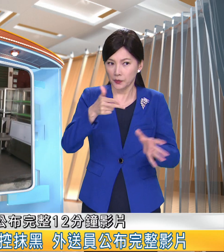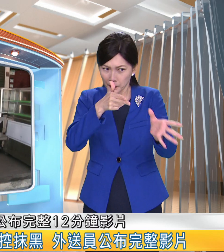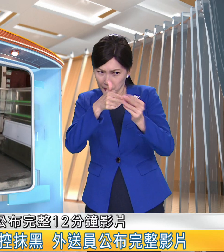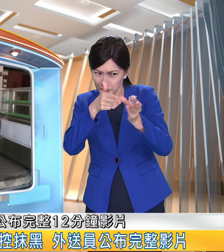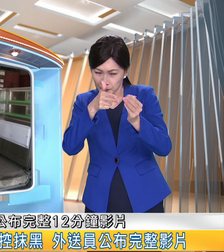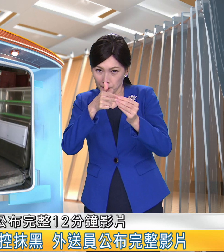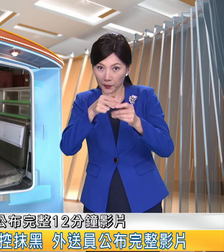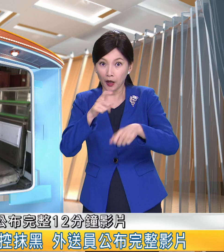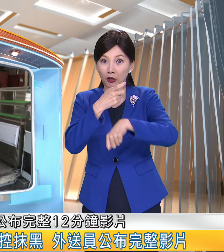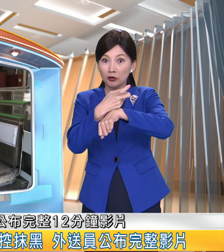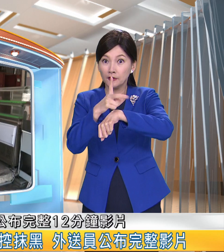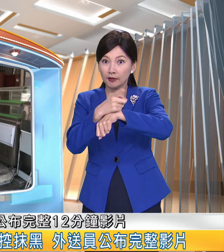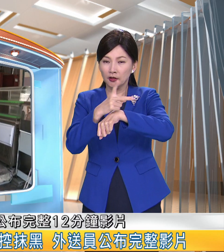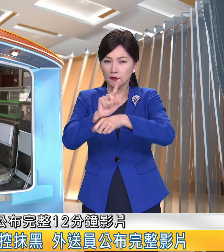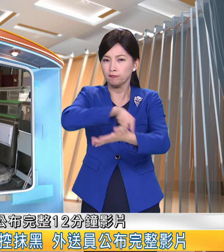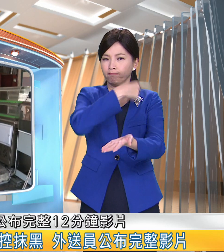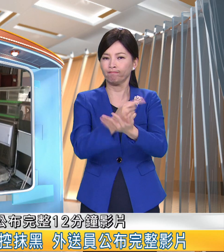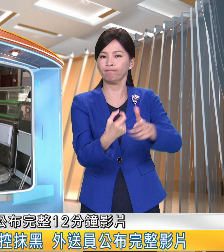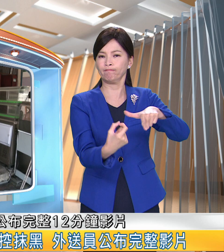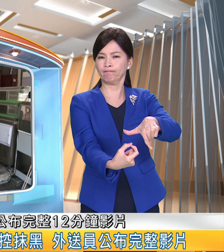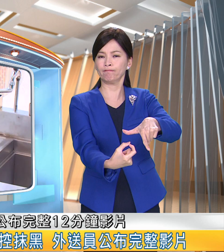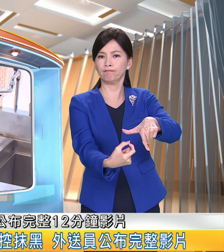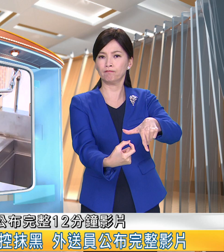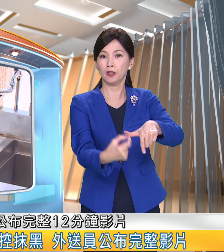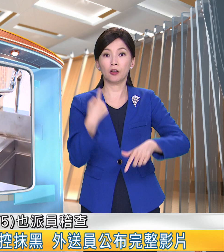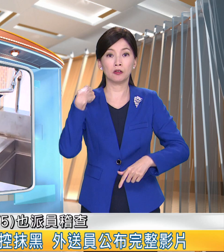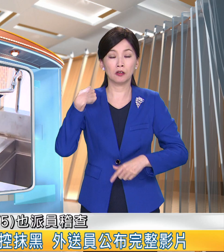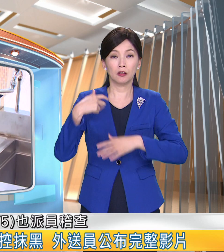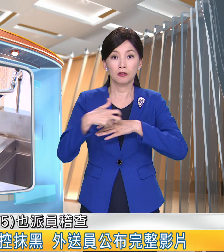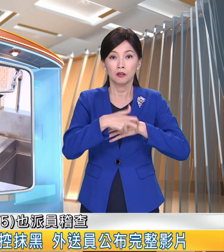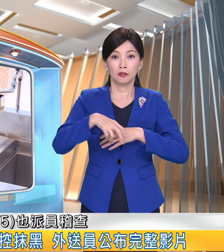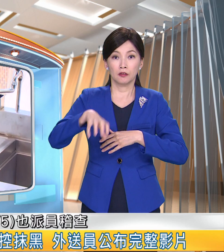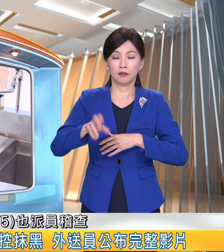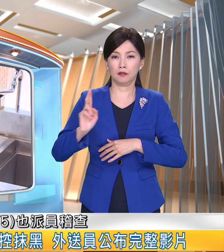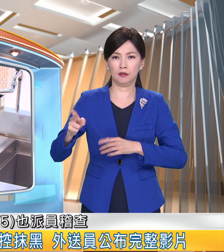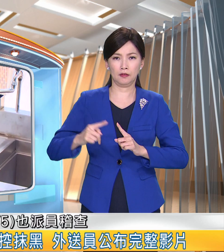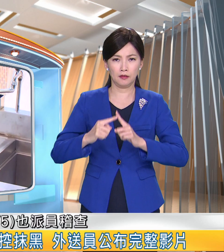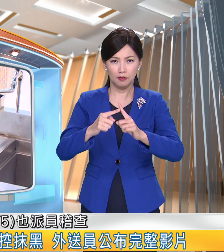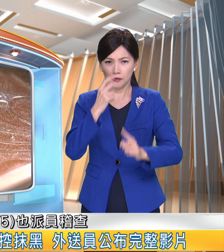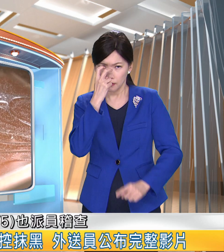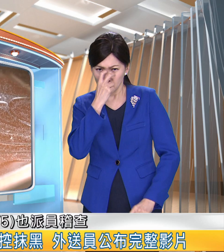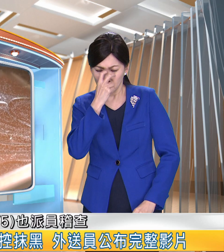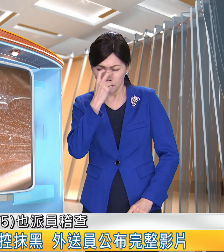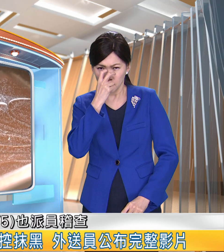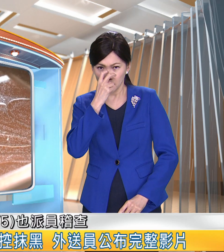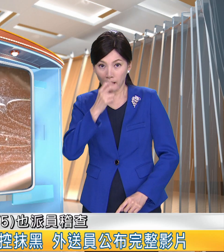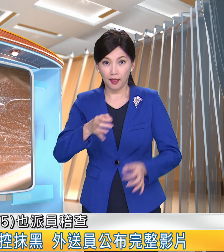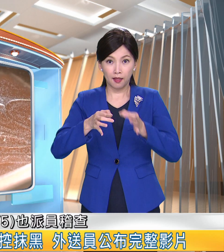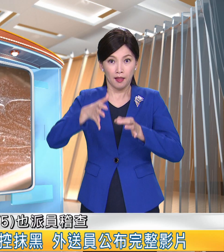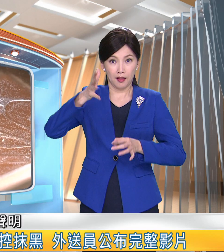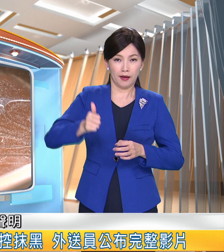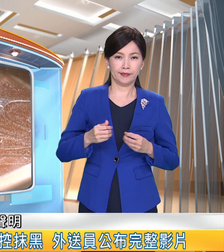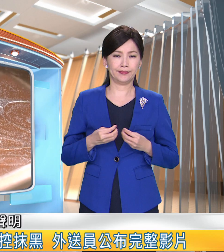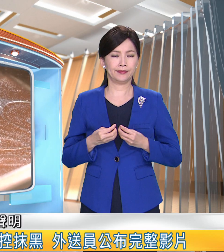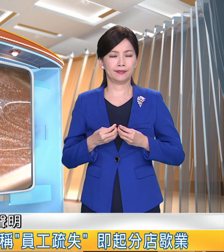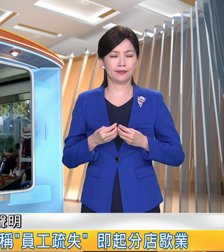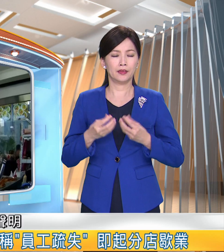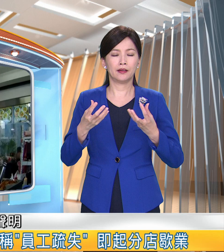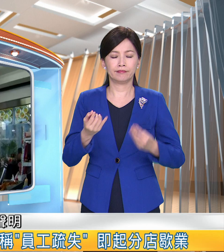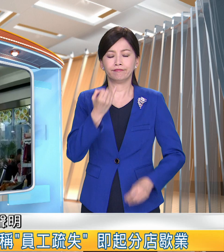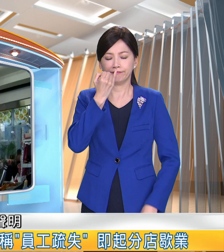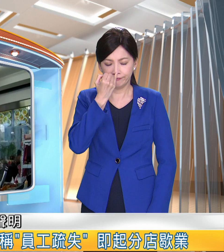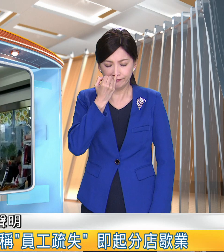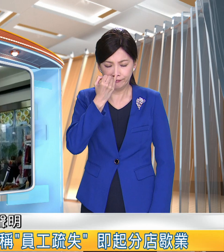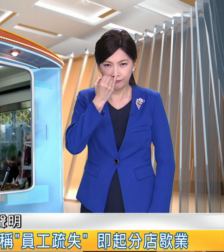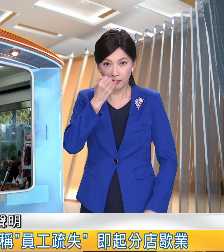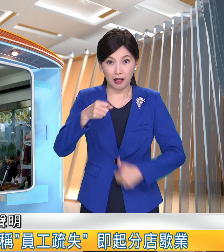公布了完整12分钟的影片，卫生局昨天也派员稽查，业者终于发